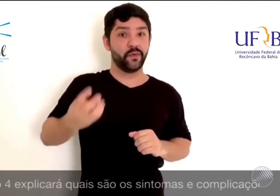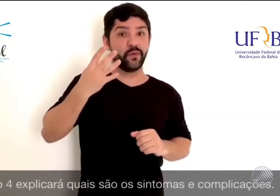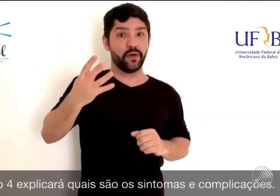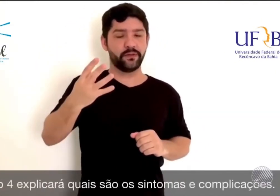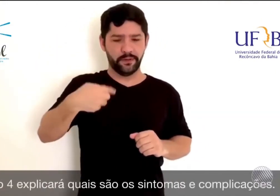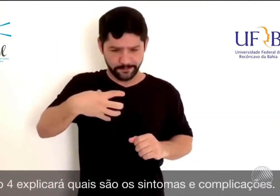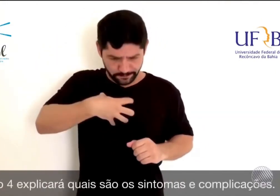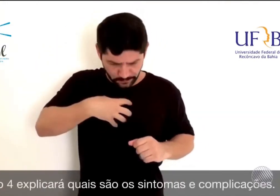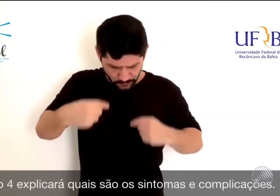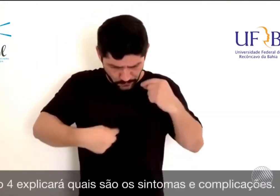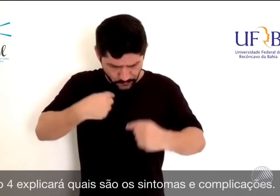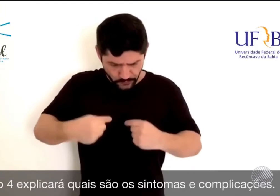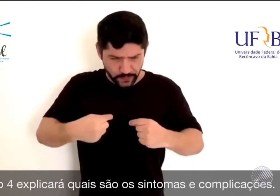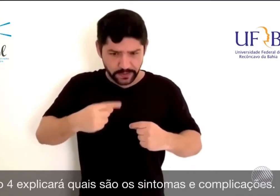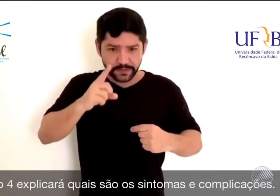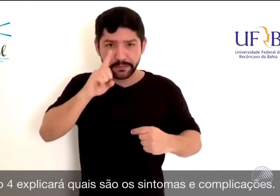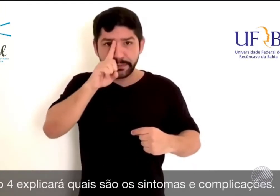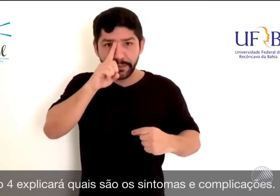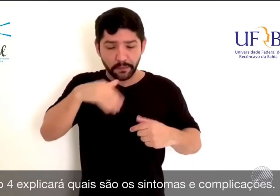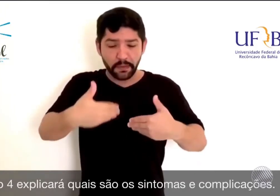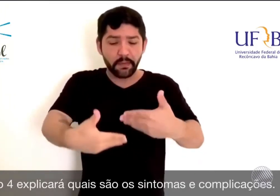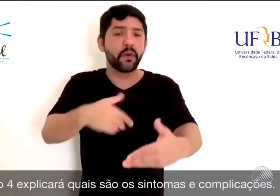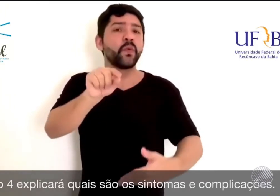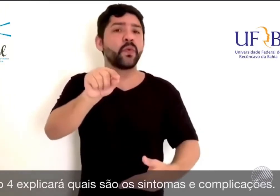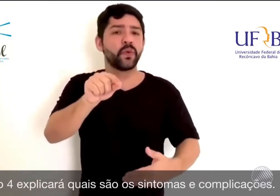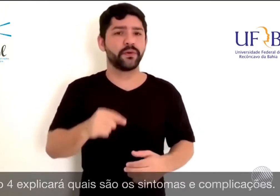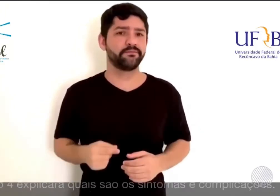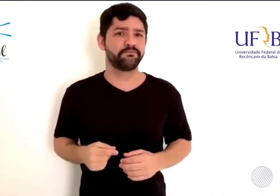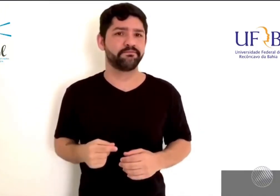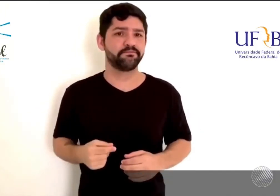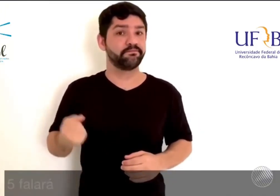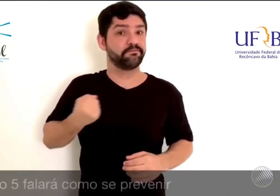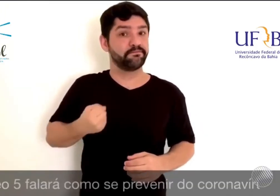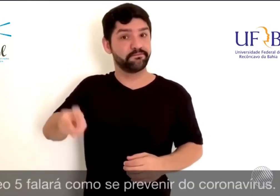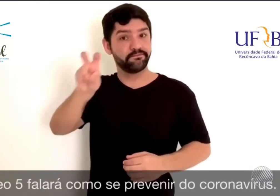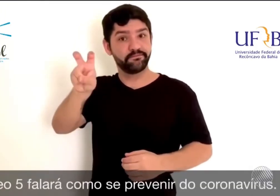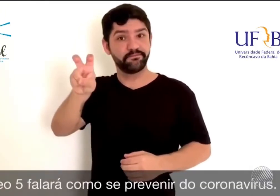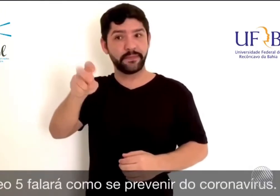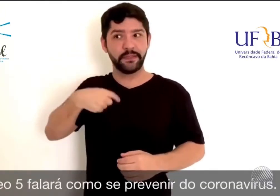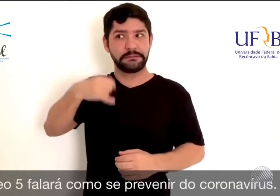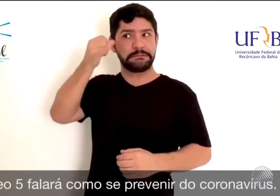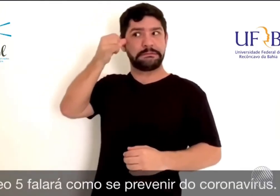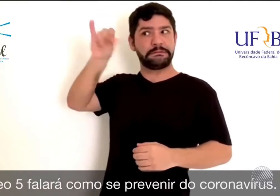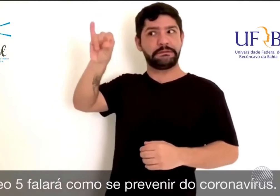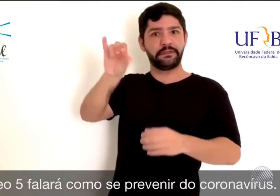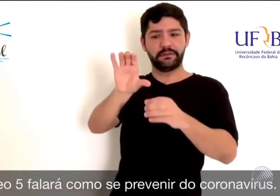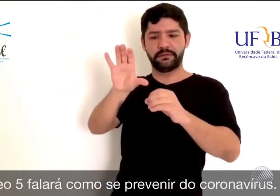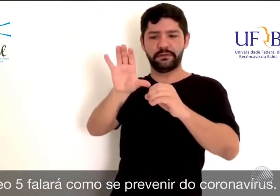O vídeo 4, explicará quais são os sintomas e complicações. O vídeo 5, falará como se